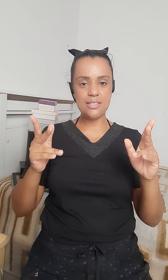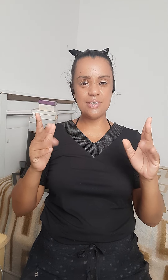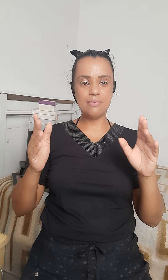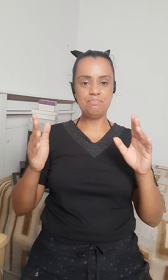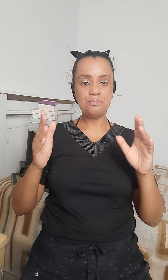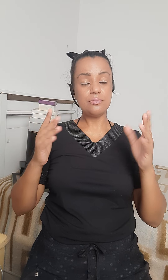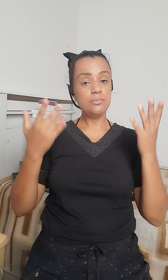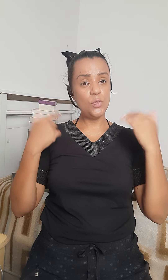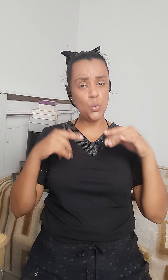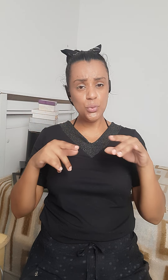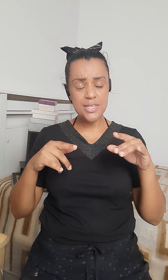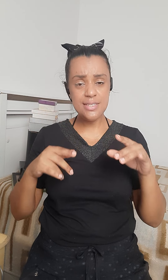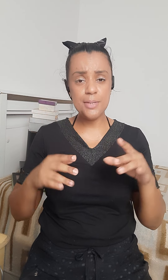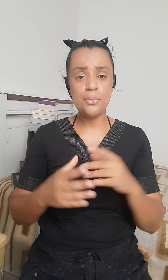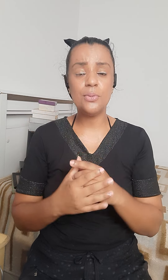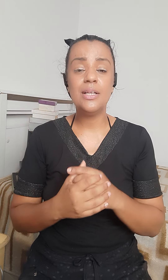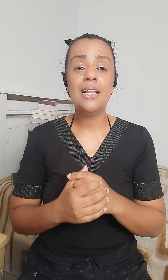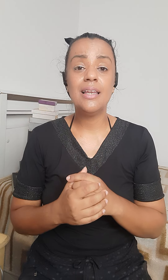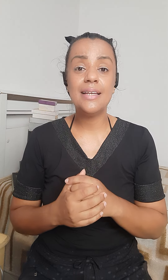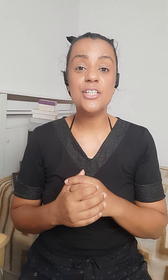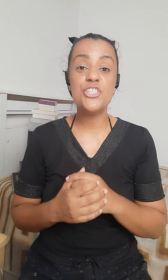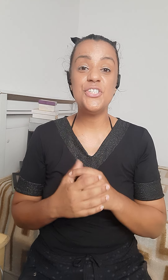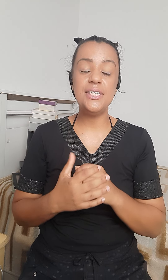diferença? Outro exemplo, lá na China,